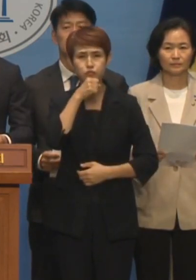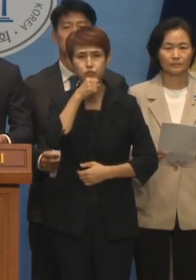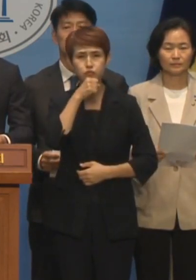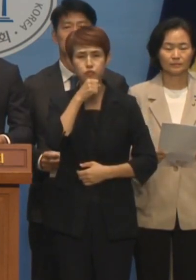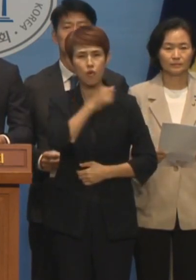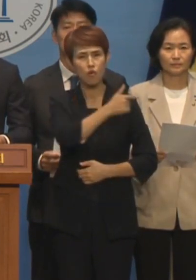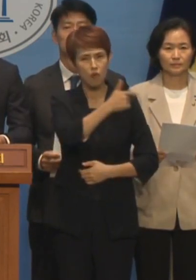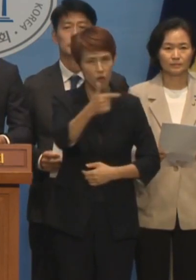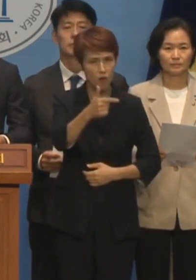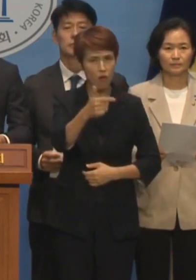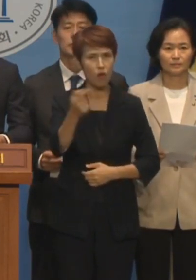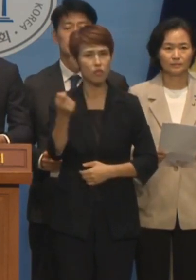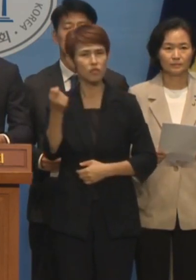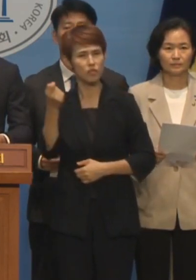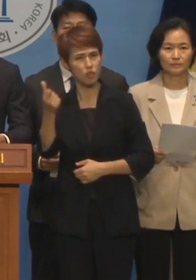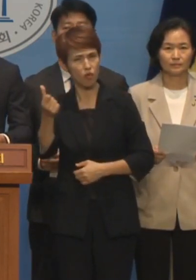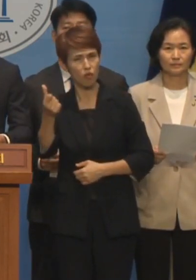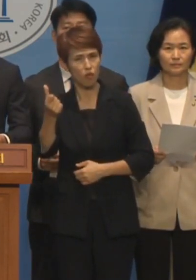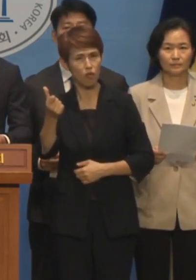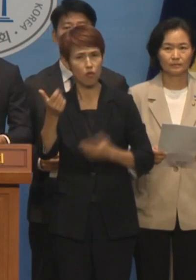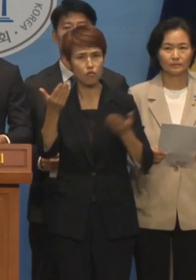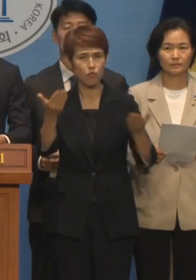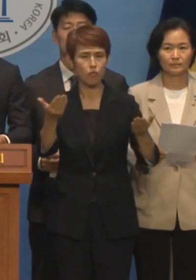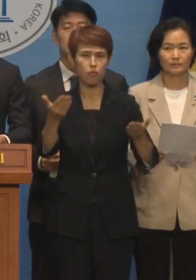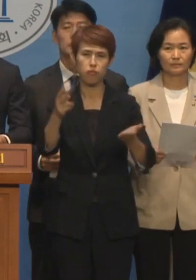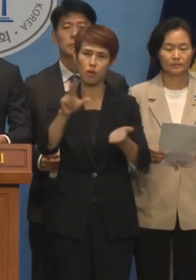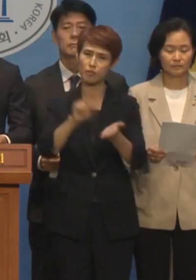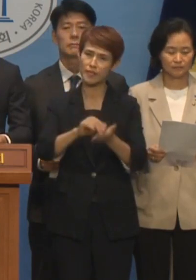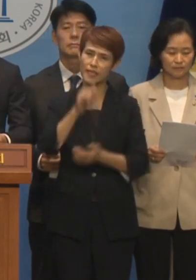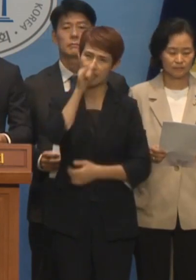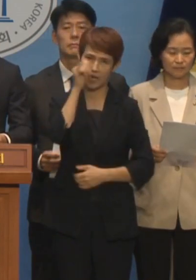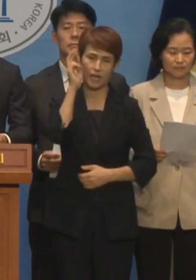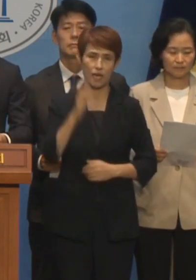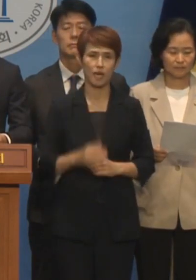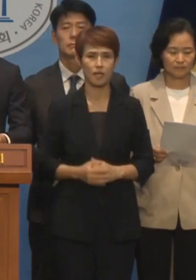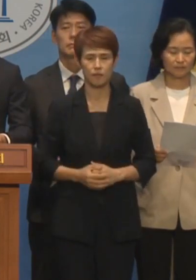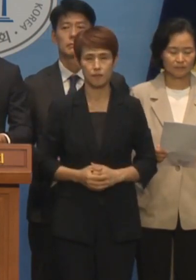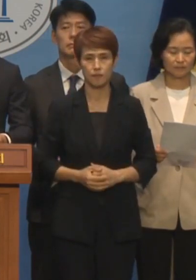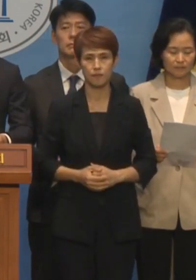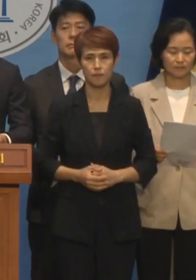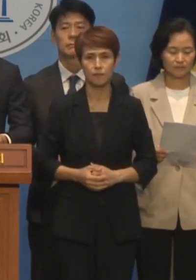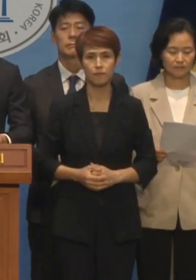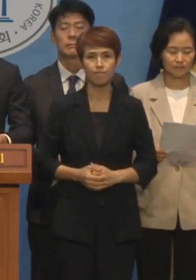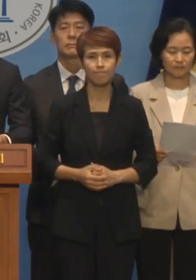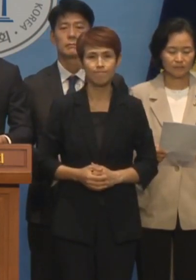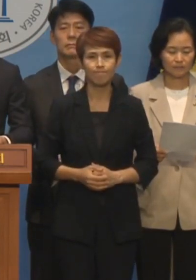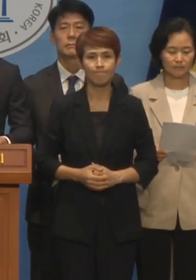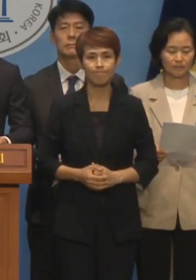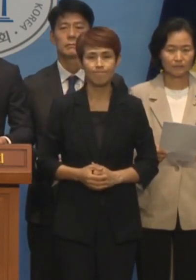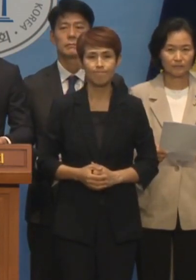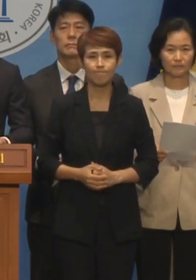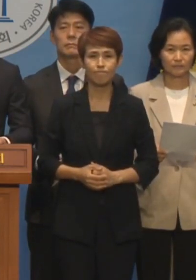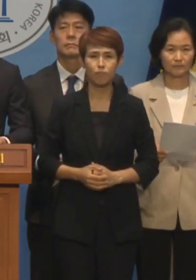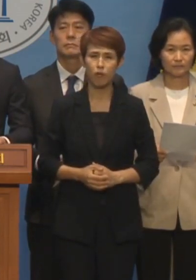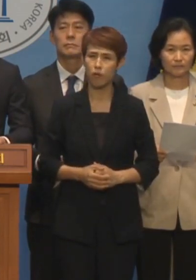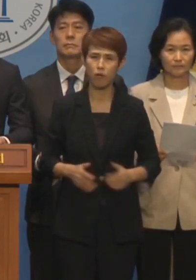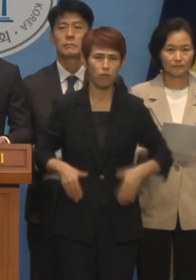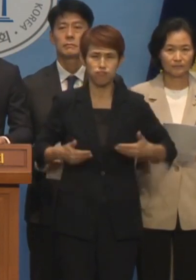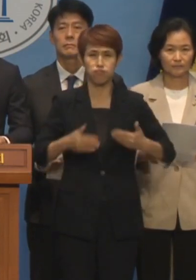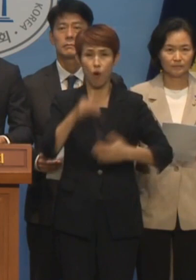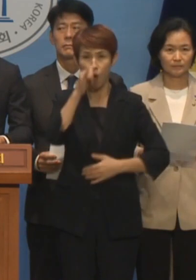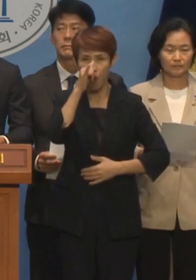대로, 낮으면 낮은 대로 하자가 있는 결정으로 법의 심판을 받게 되는 일이다. 너무